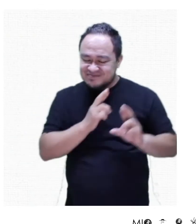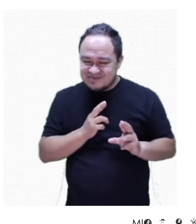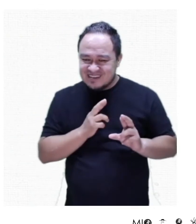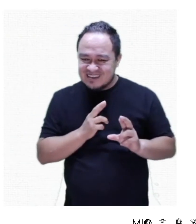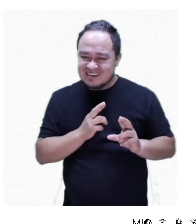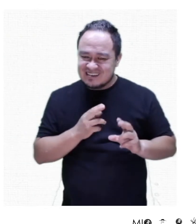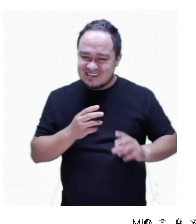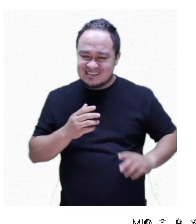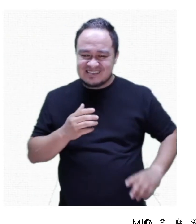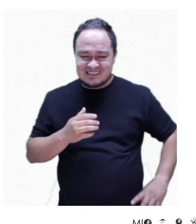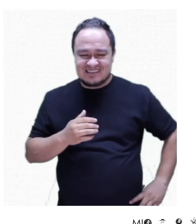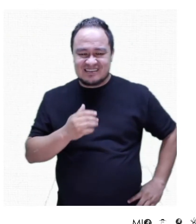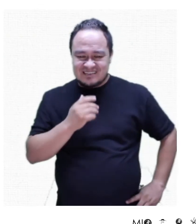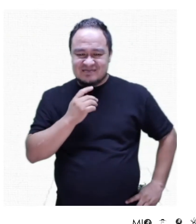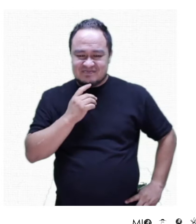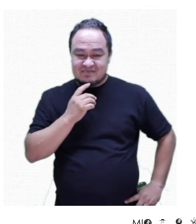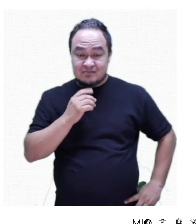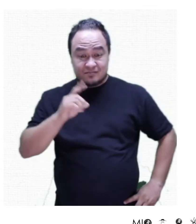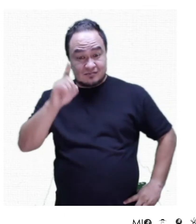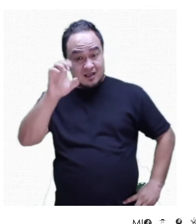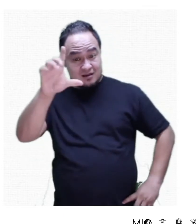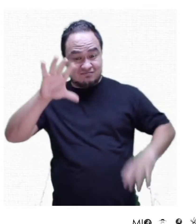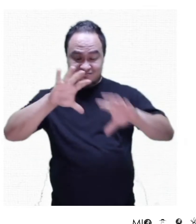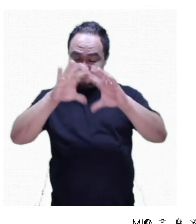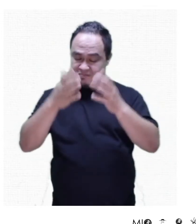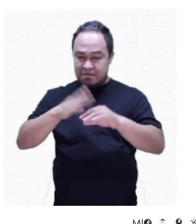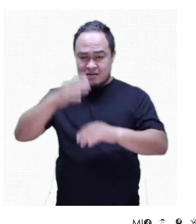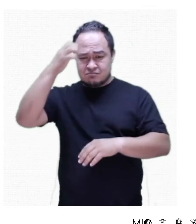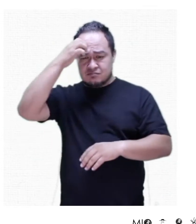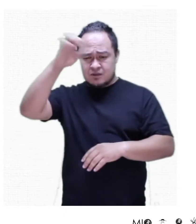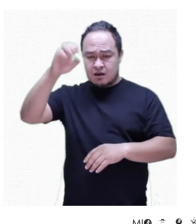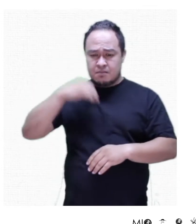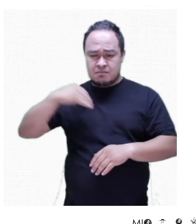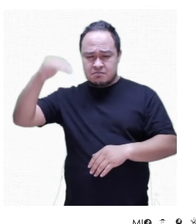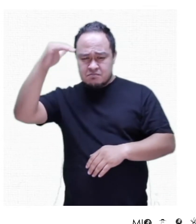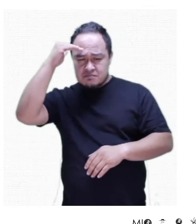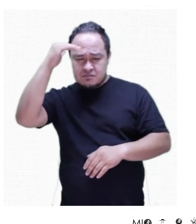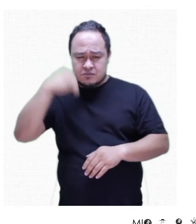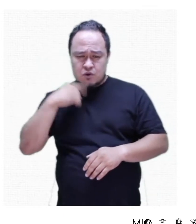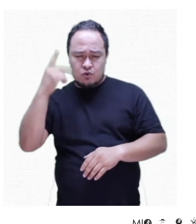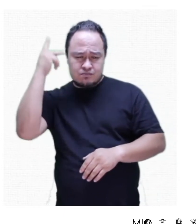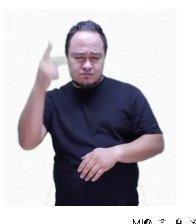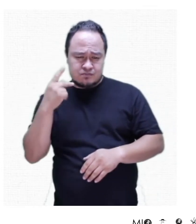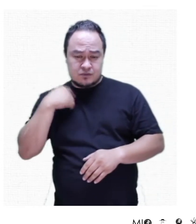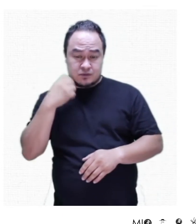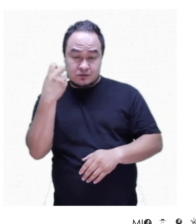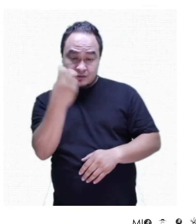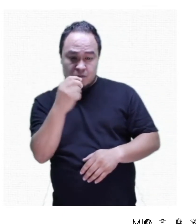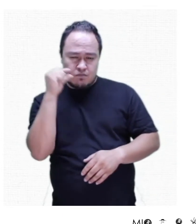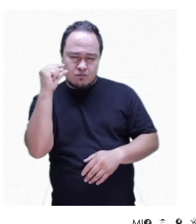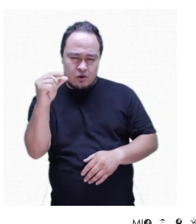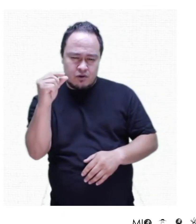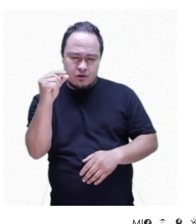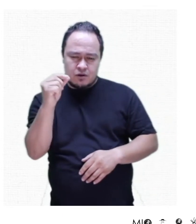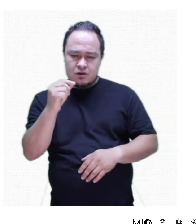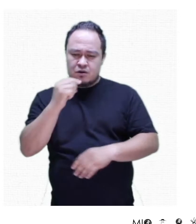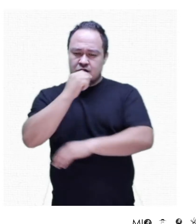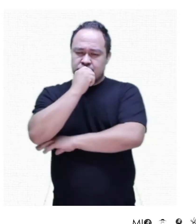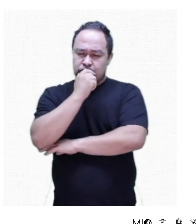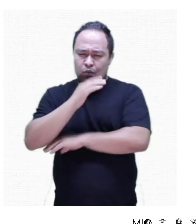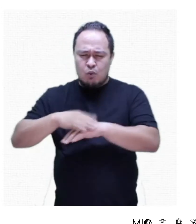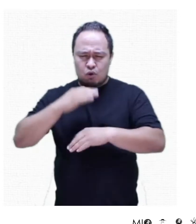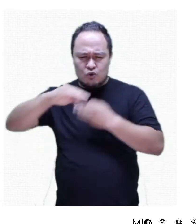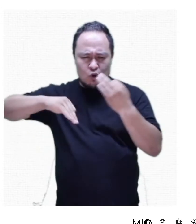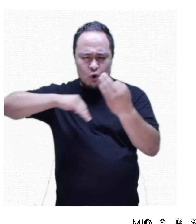¡Estoy solo! Respondió el eco. «¿Qué planeta más extraño?», pensó el principito en ese